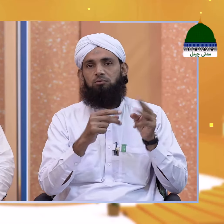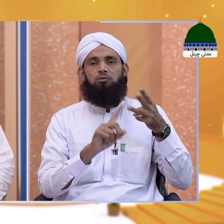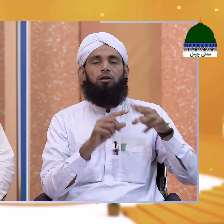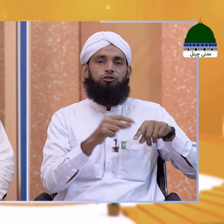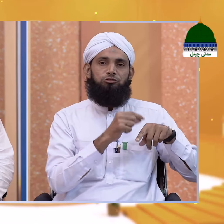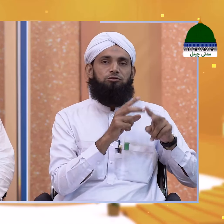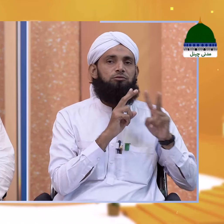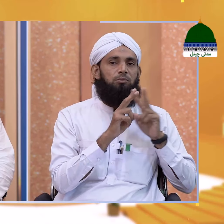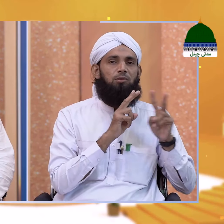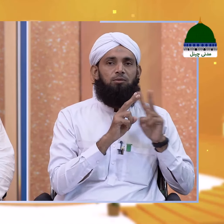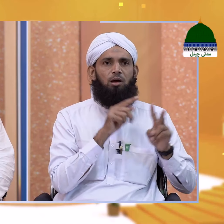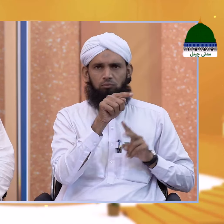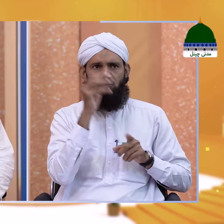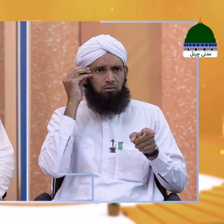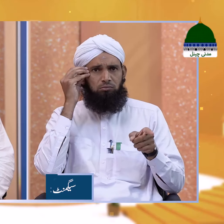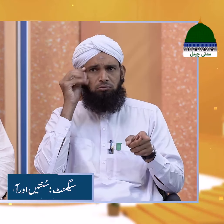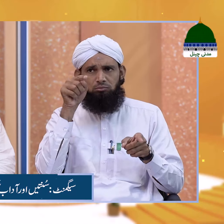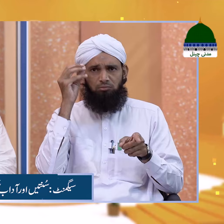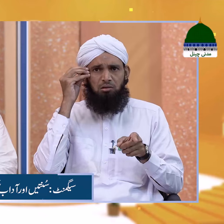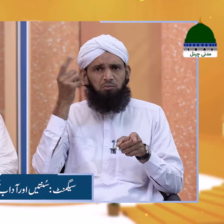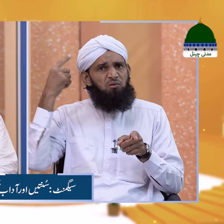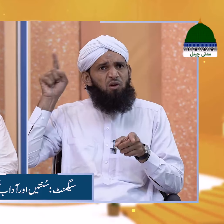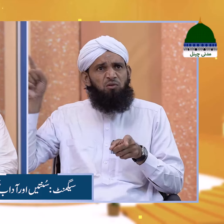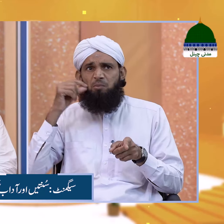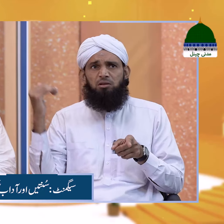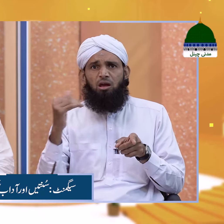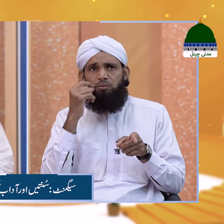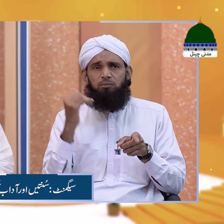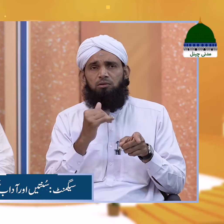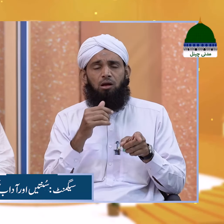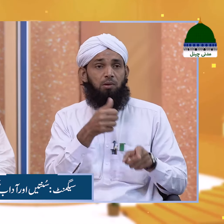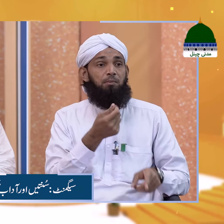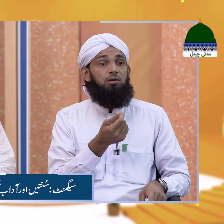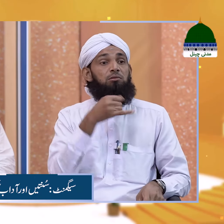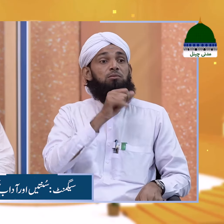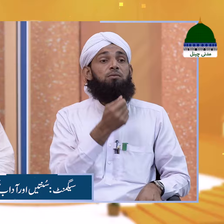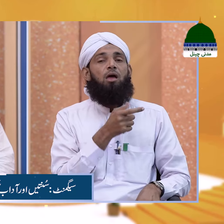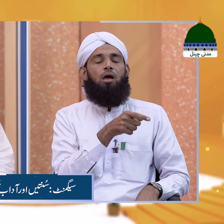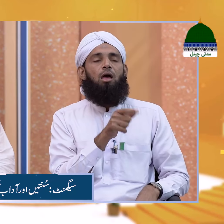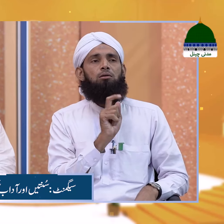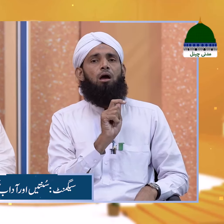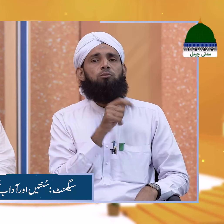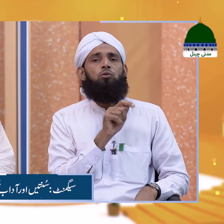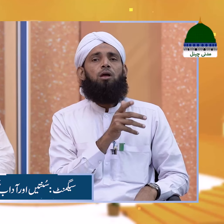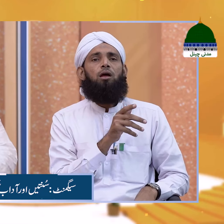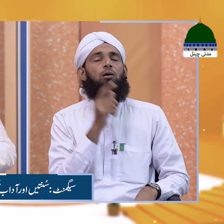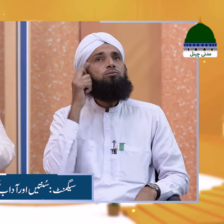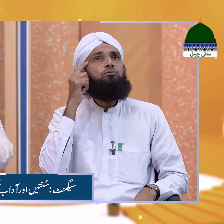ہوا ہے۔ اس کو دیکھا تھا آپ نے؟ ہاں یہ تو فلاں کا بیٹا ہے، اچھا کماتا ہے، کیا کام کرتا ہے۔ اس طرح بھی دیکھنے میں آیا ہے کہ